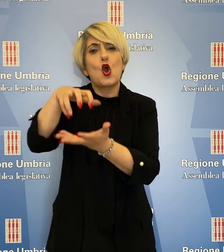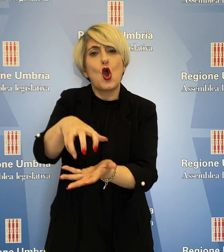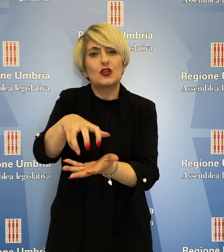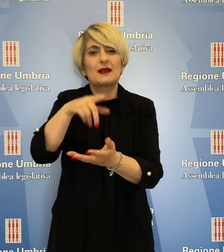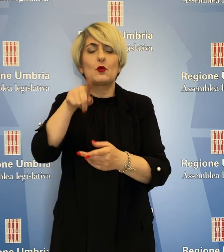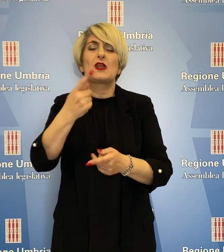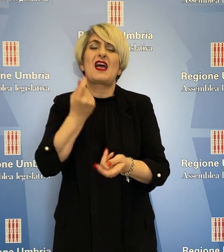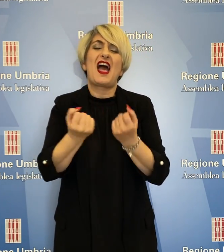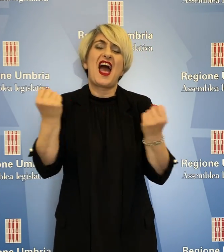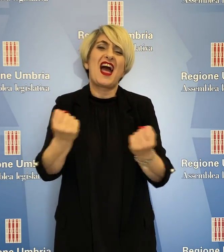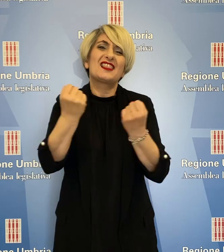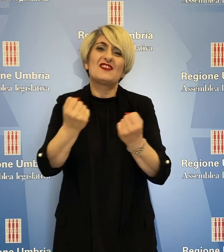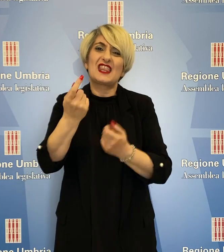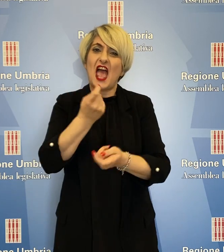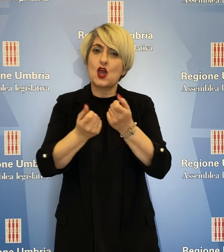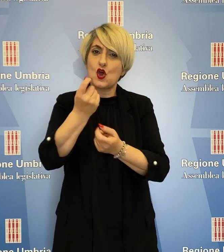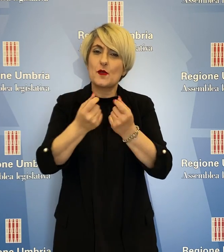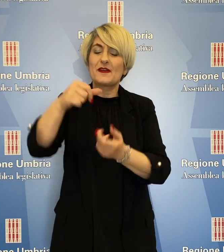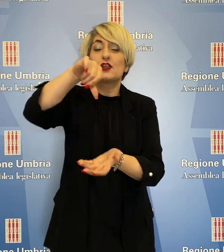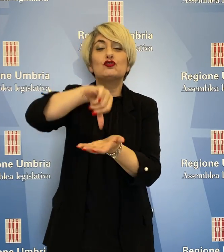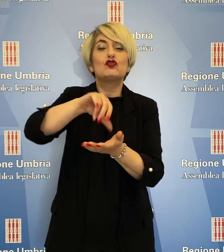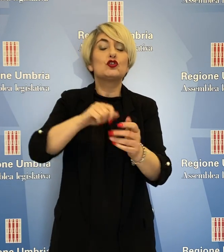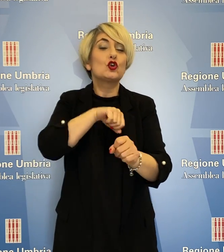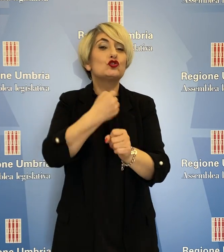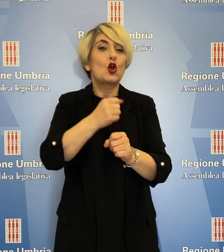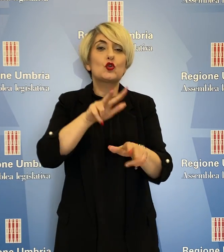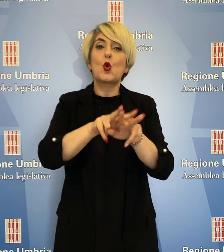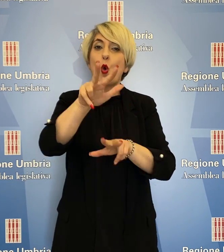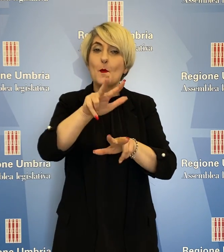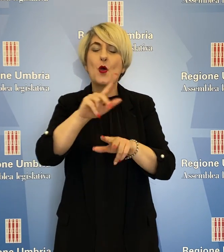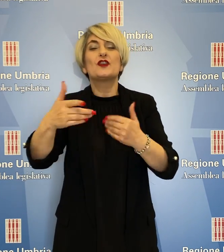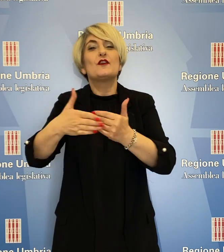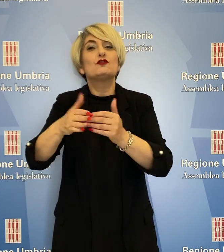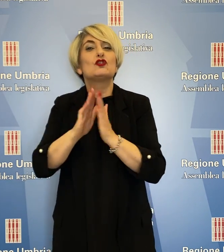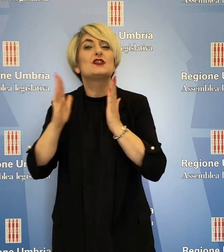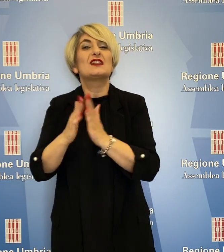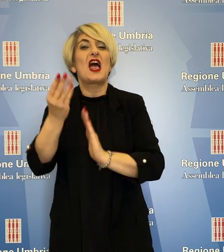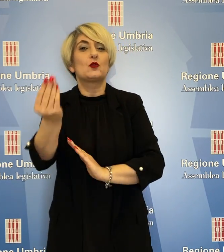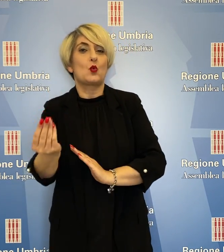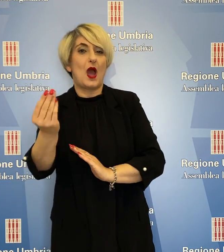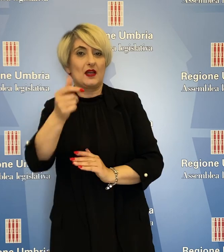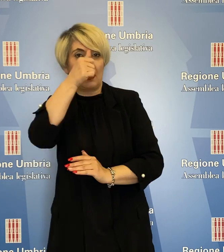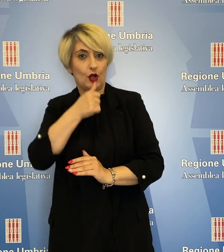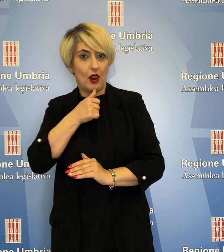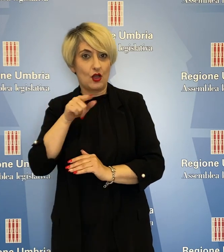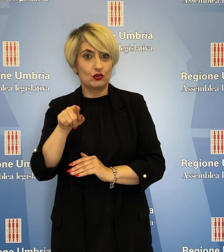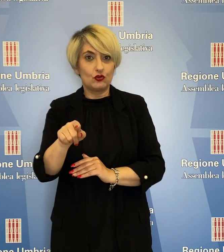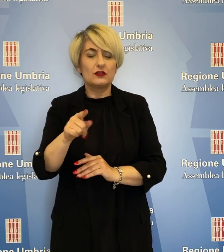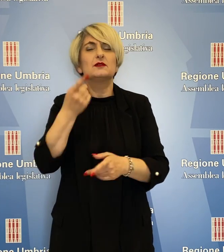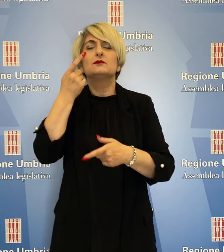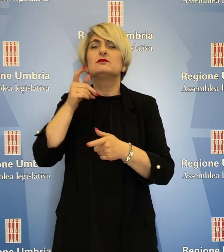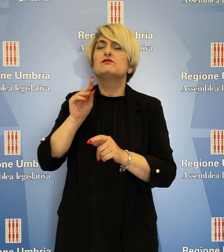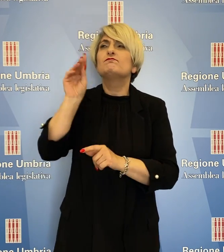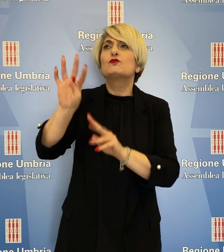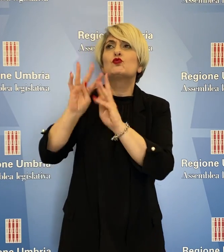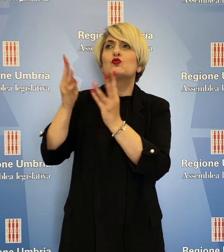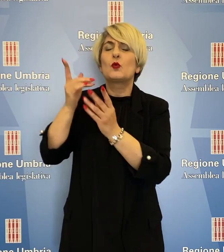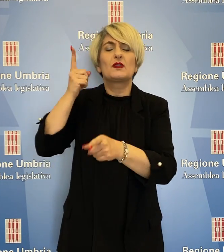svolte nei centri storici dei comuni dove siano situati santuari religiosi. Nello specifico si impegna la Giunta